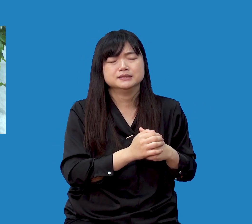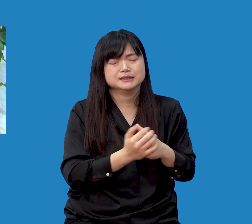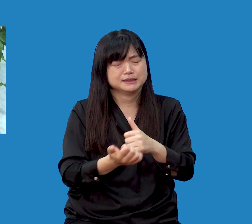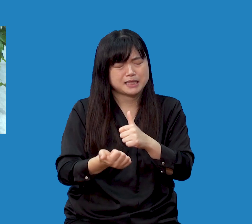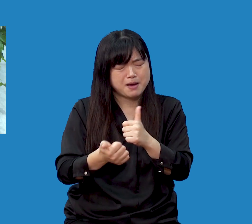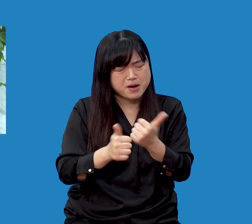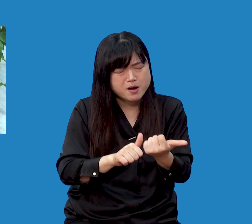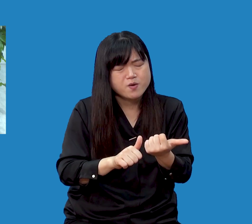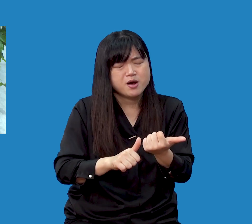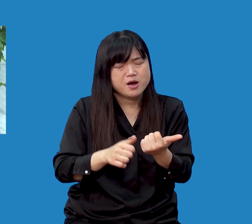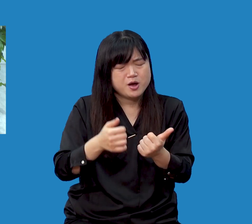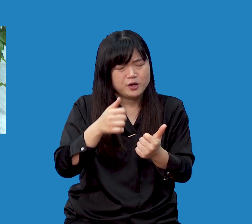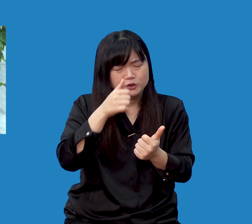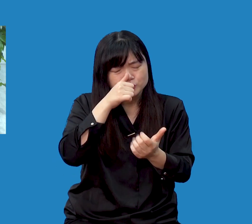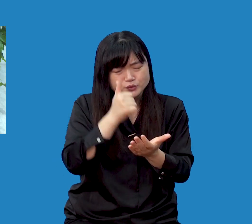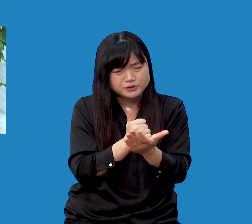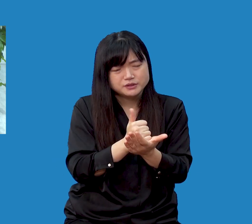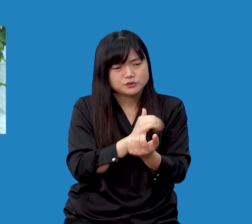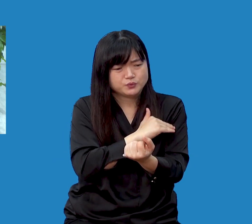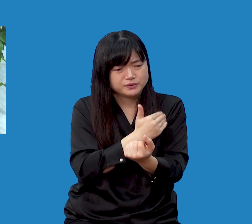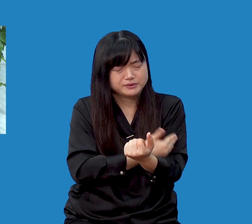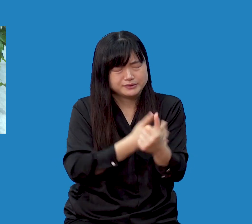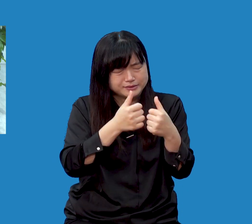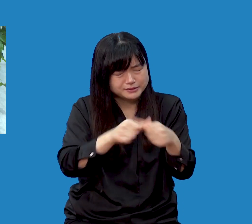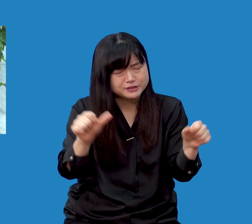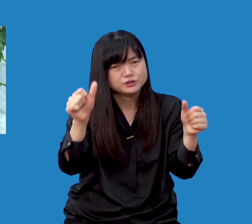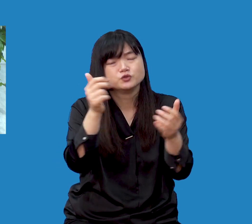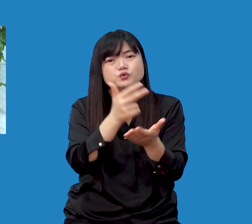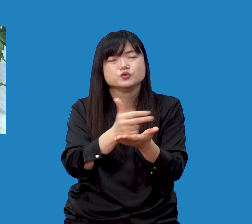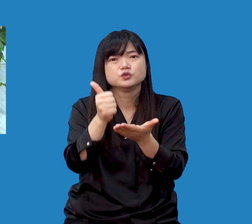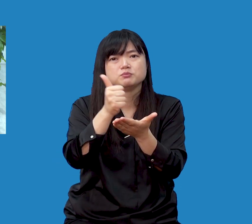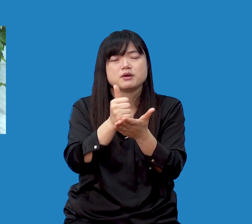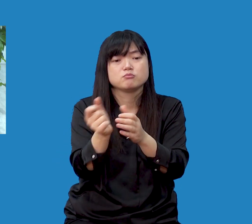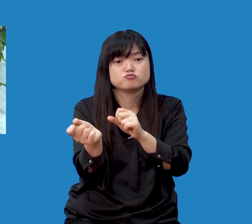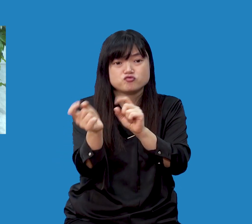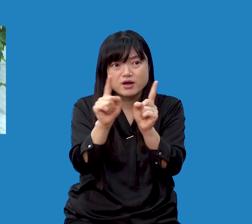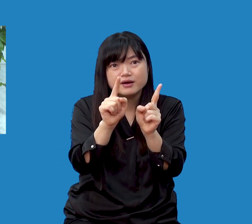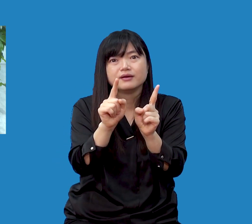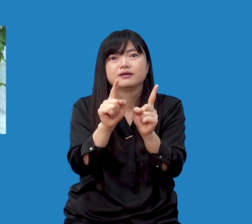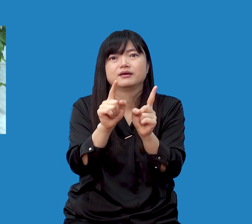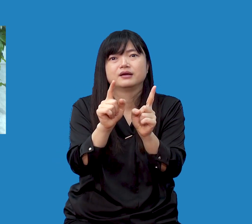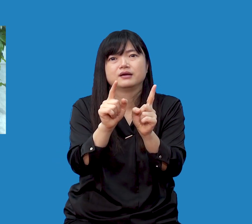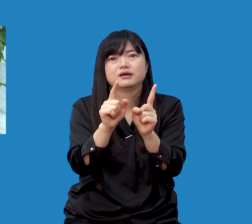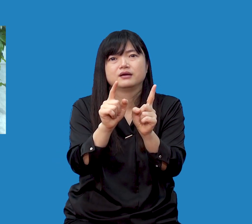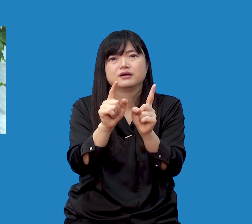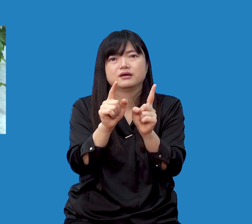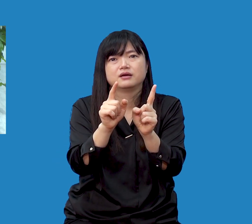사망과 죄의 권세를 깨치고 부활하신 주님의 부활에서